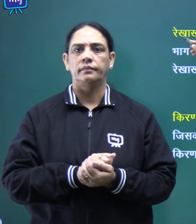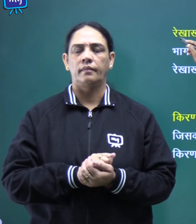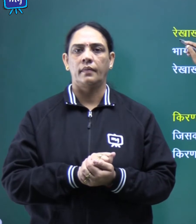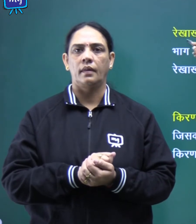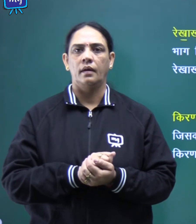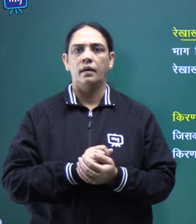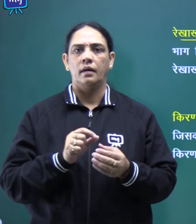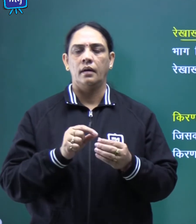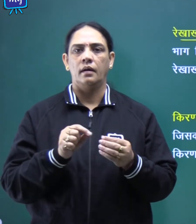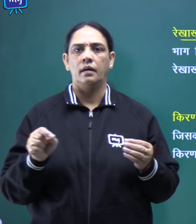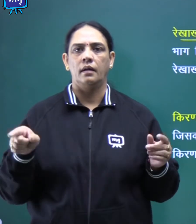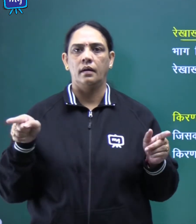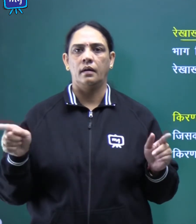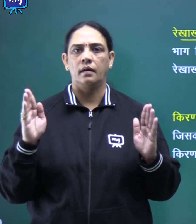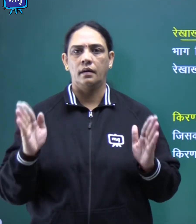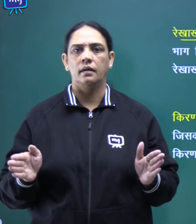रेखाखंड